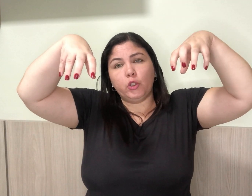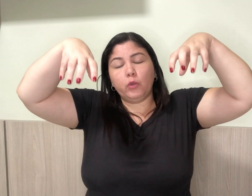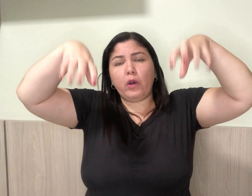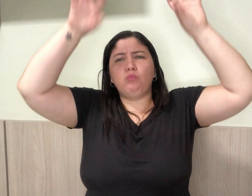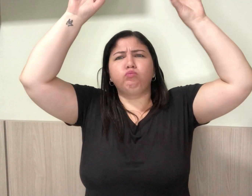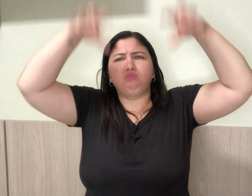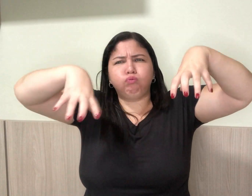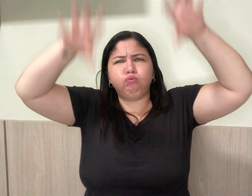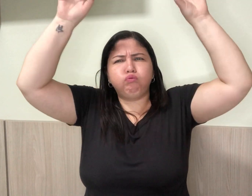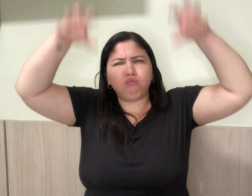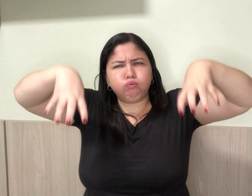Chuvão.